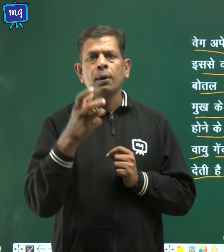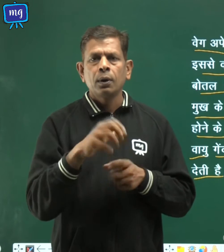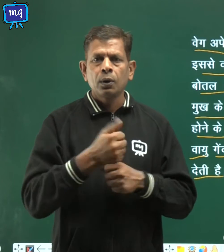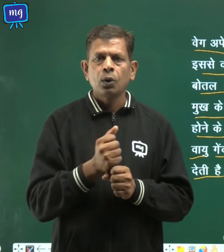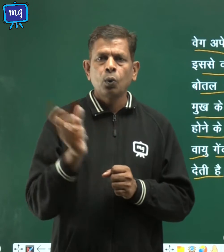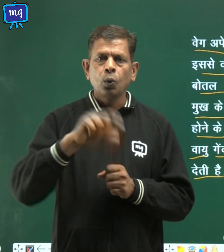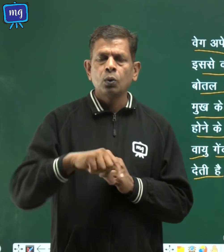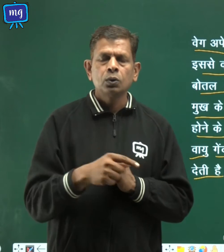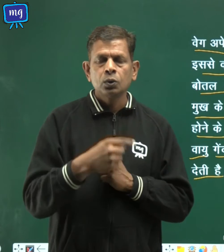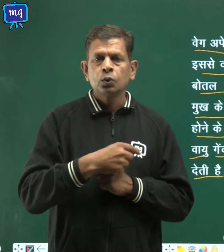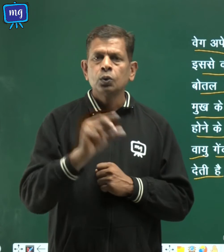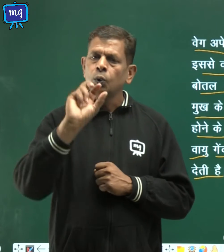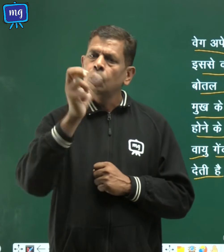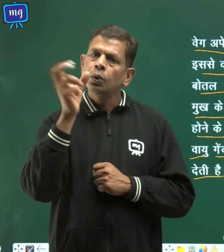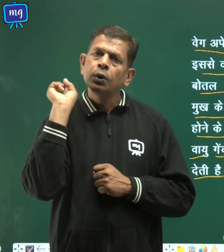और उस गेंद को